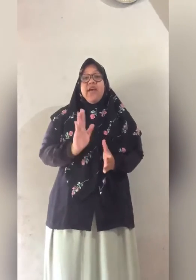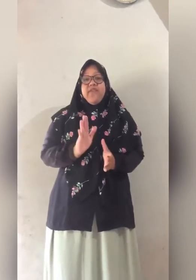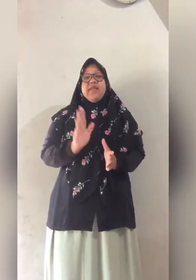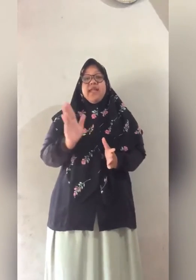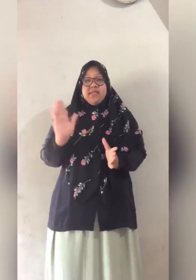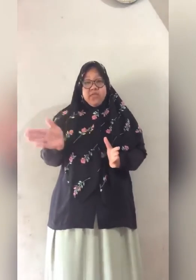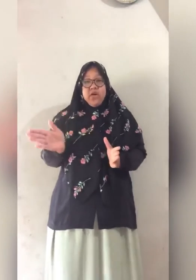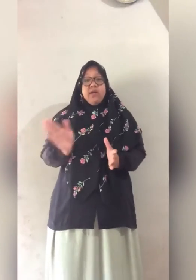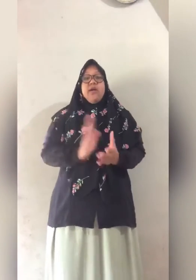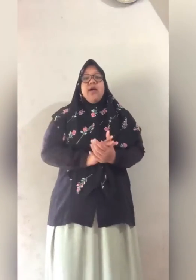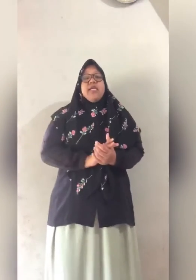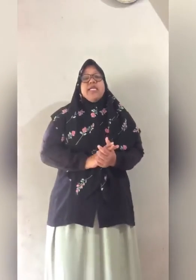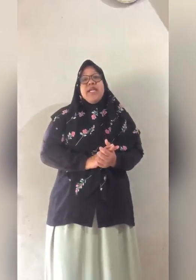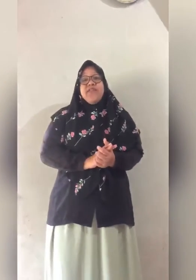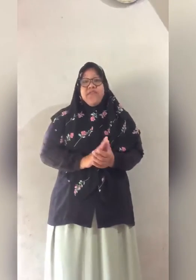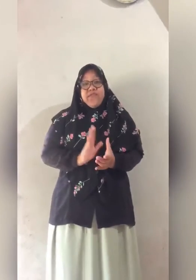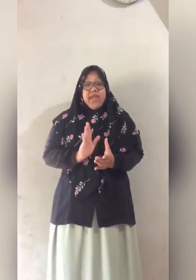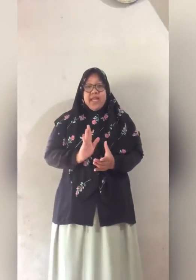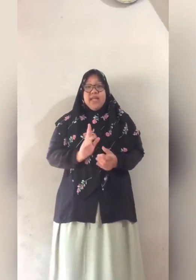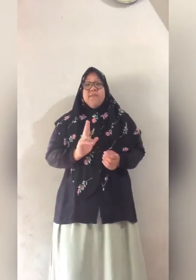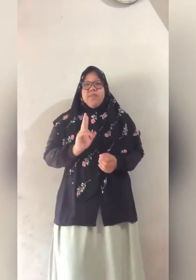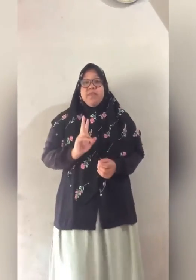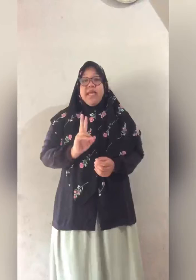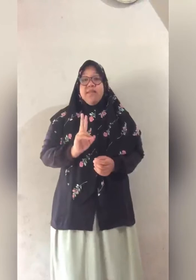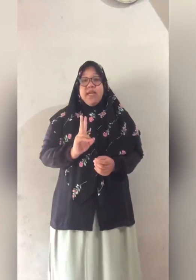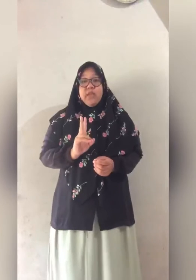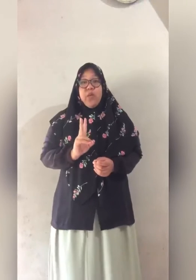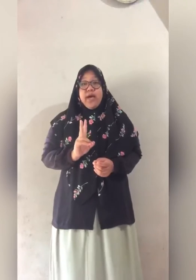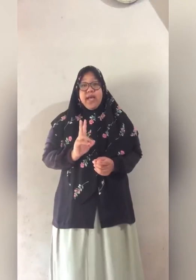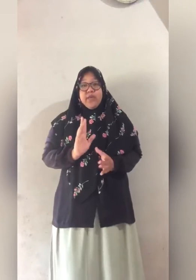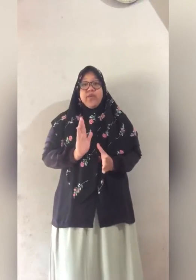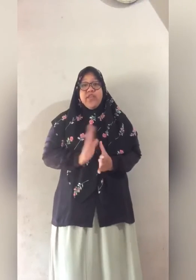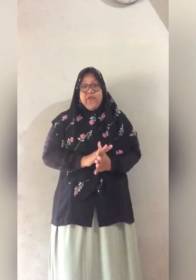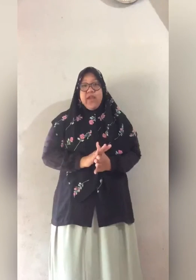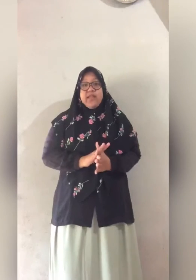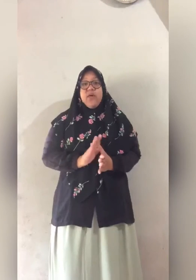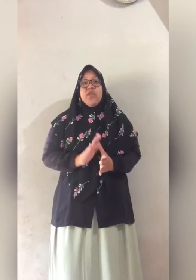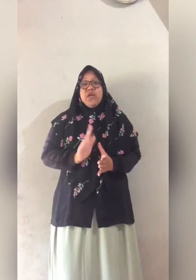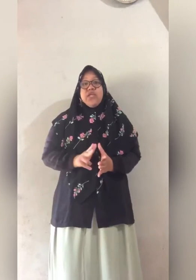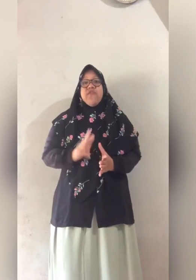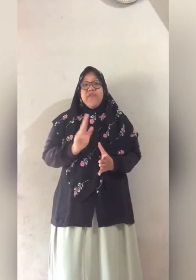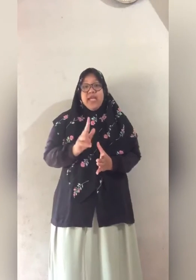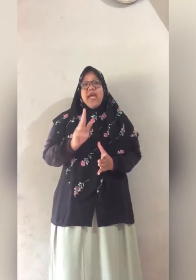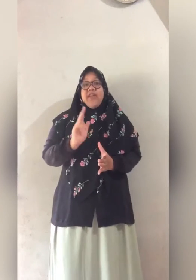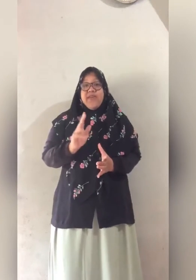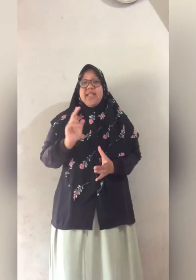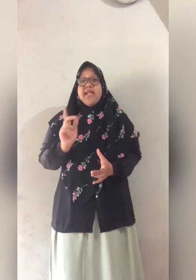Effect Transistor. Di sini FET terbagi menjadi 2, yaitu JFET atau Junction FET Effect